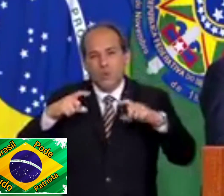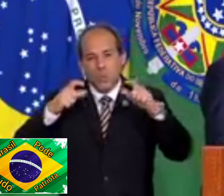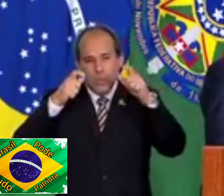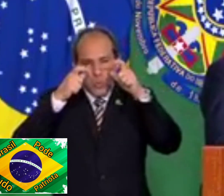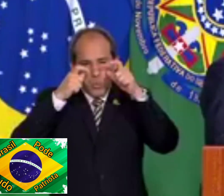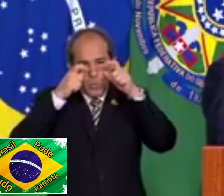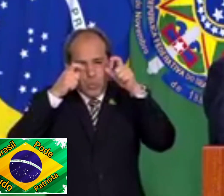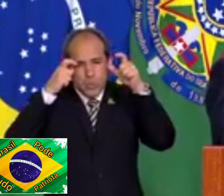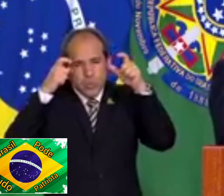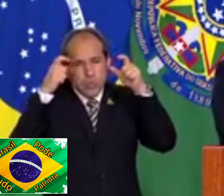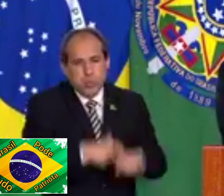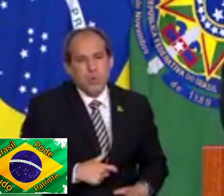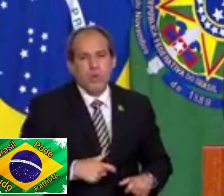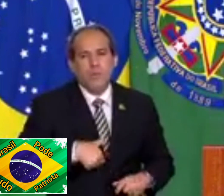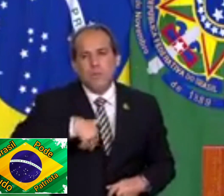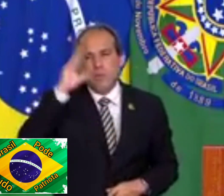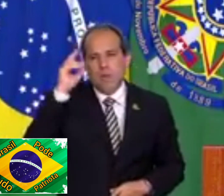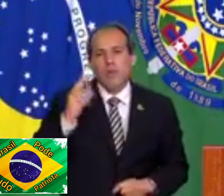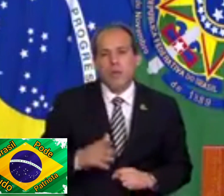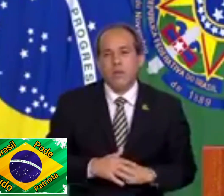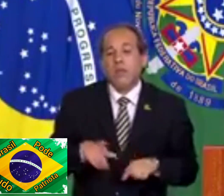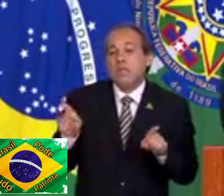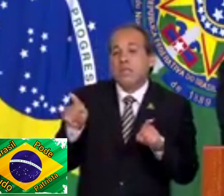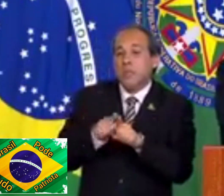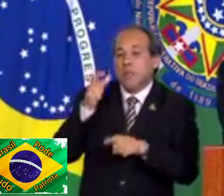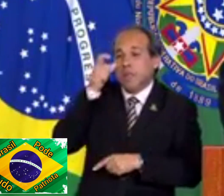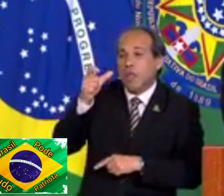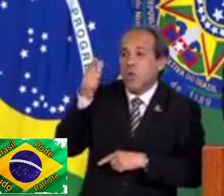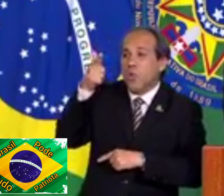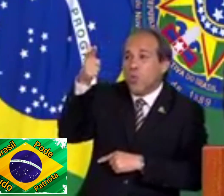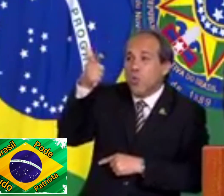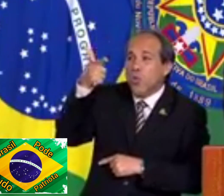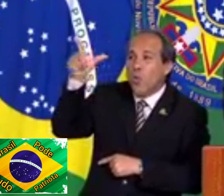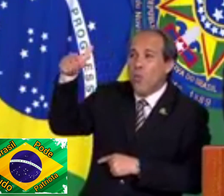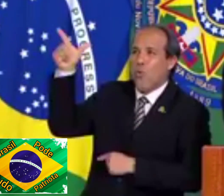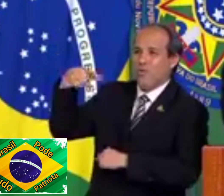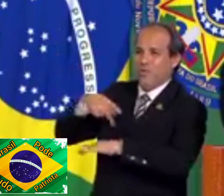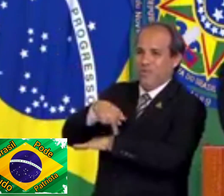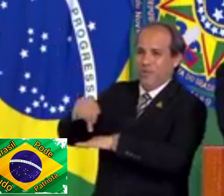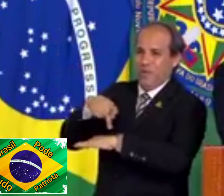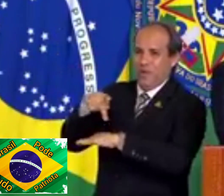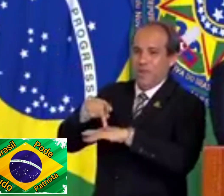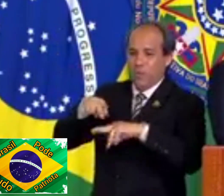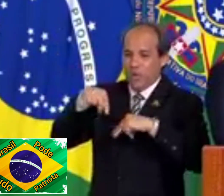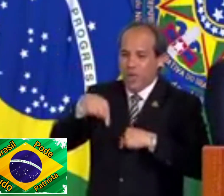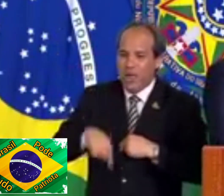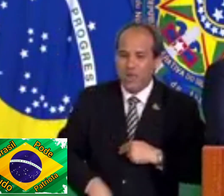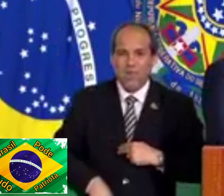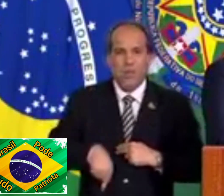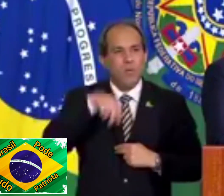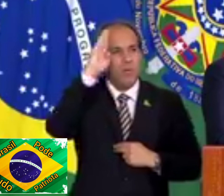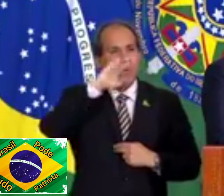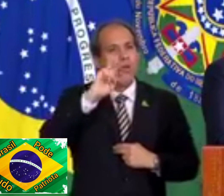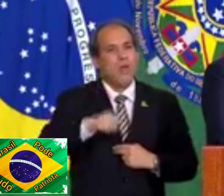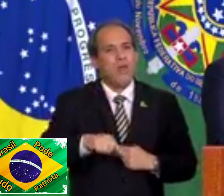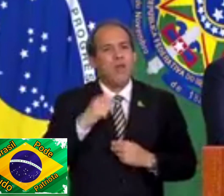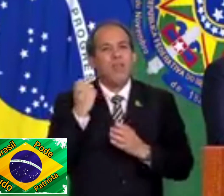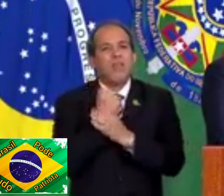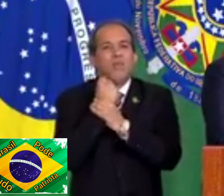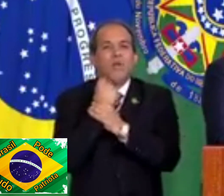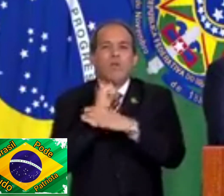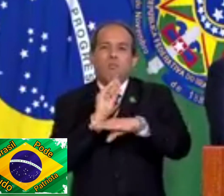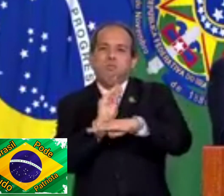outras nações. Afinal de contas, nós somos a segurança alimentar para